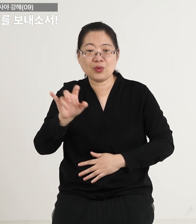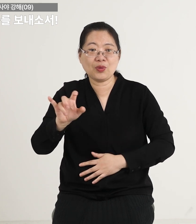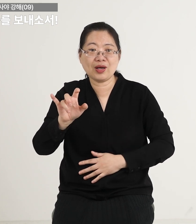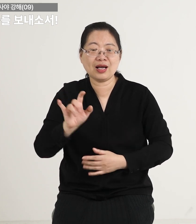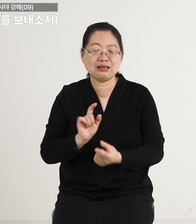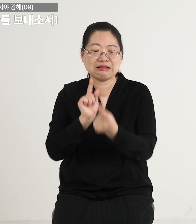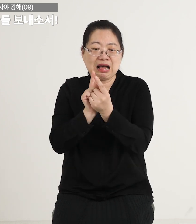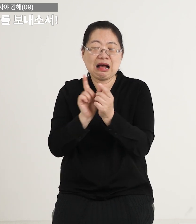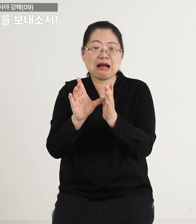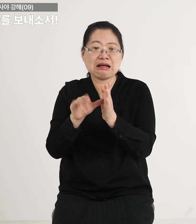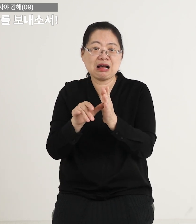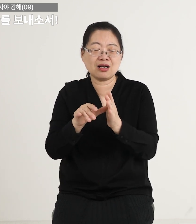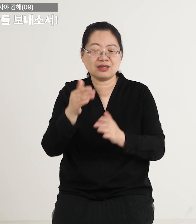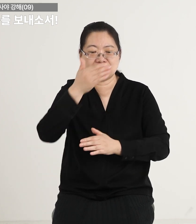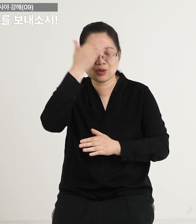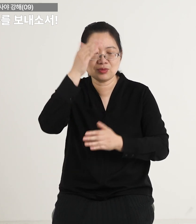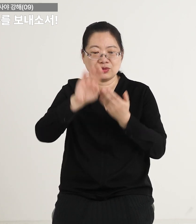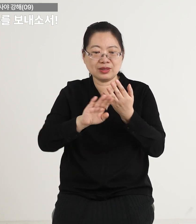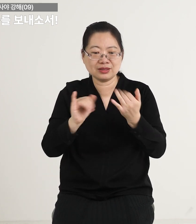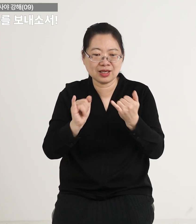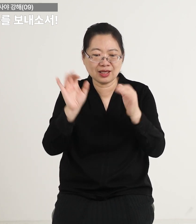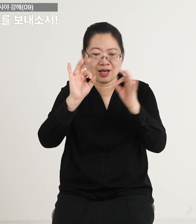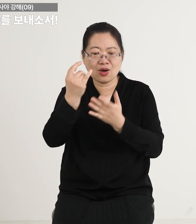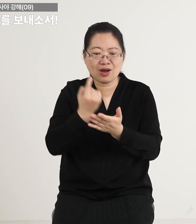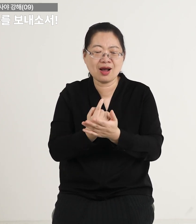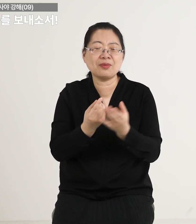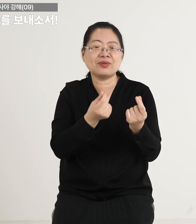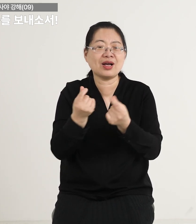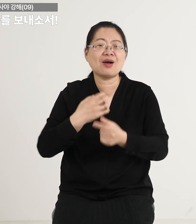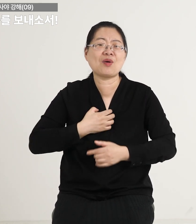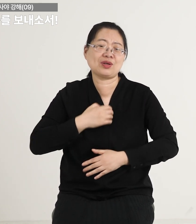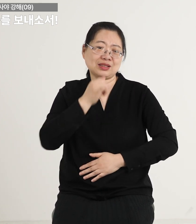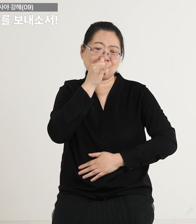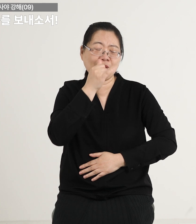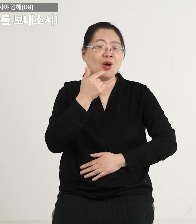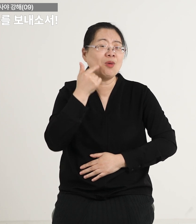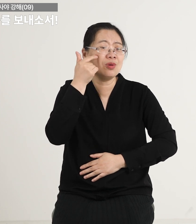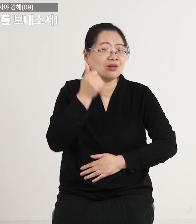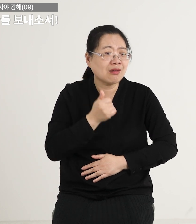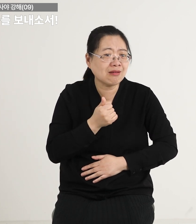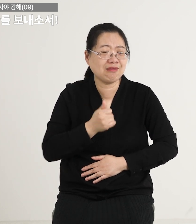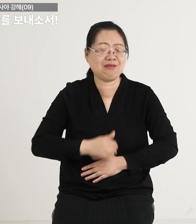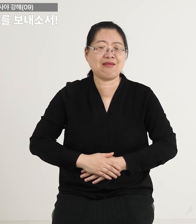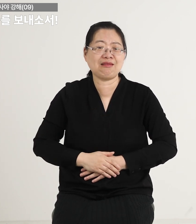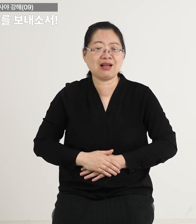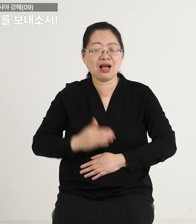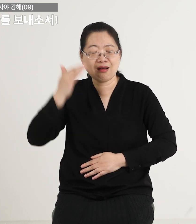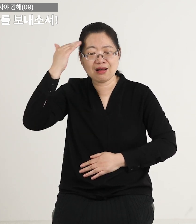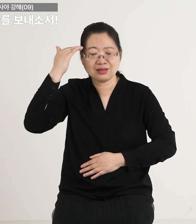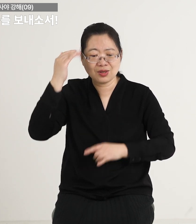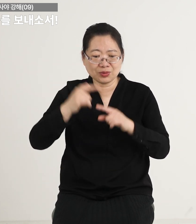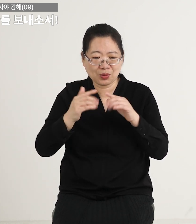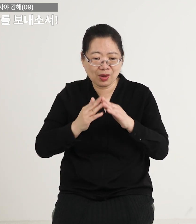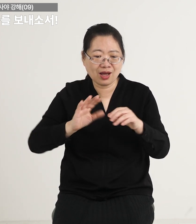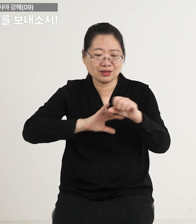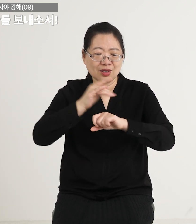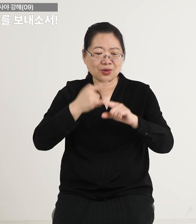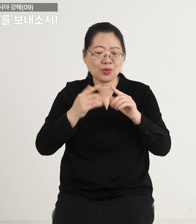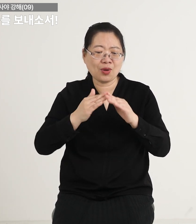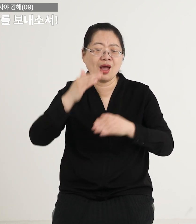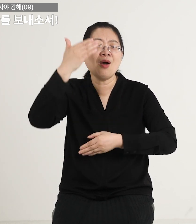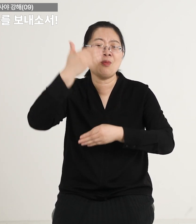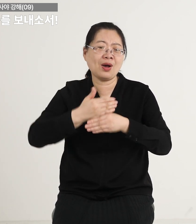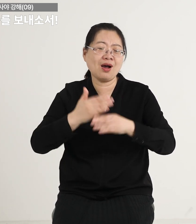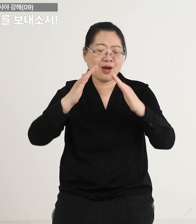후배들이 찾아와서 비슷한 걱정을 했어요. 목사님 이러다가 한국교회, 세계교회가 문 닫는